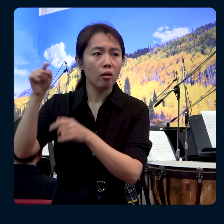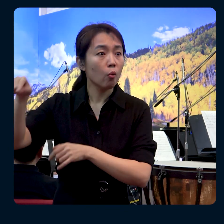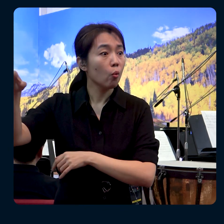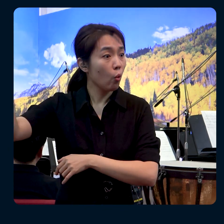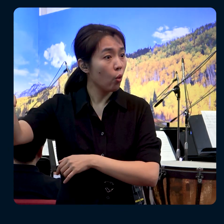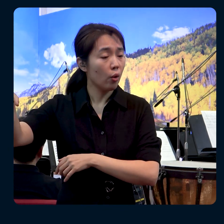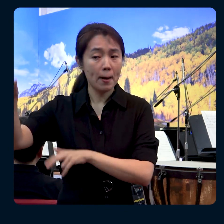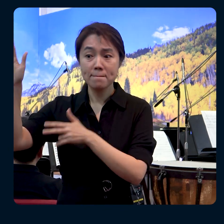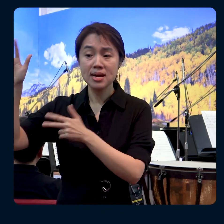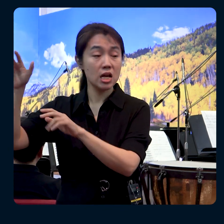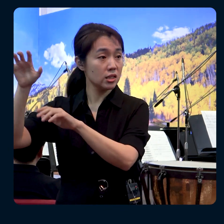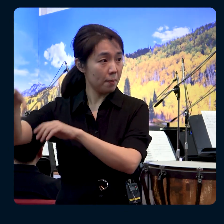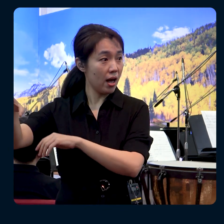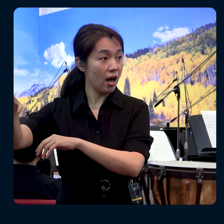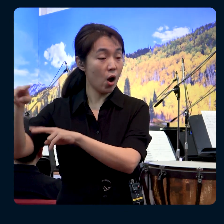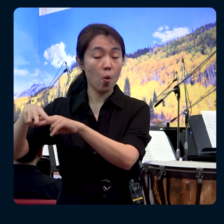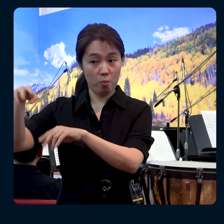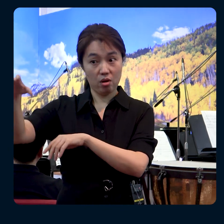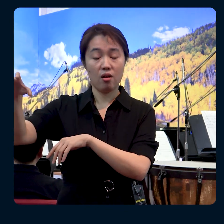되는, 더구나